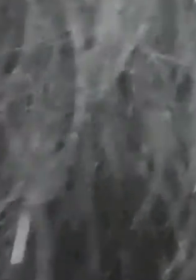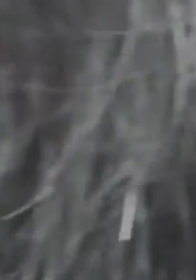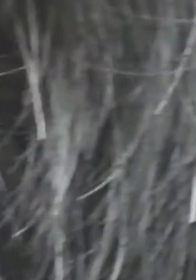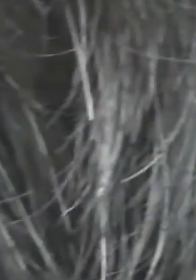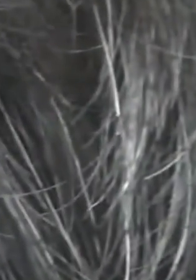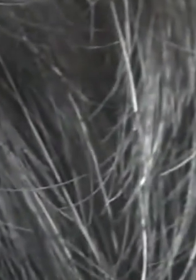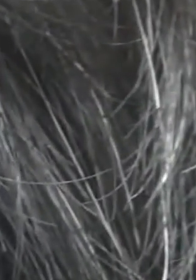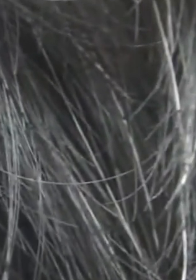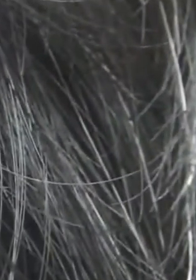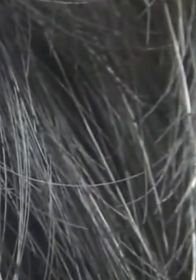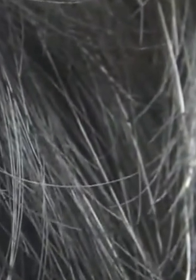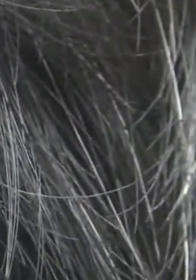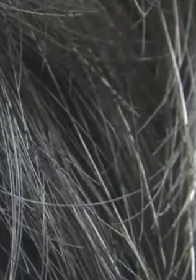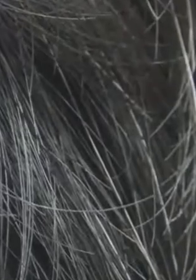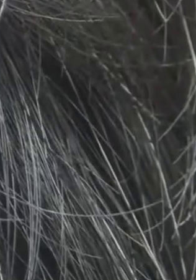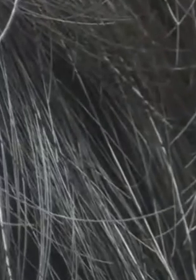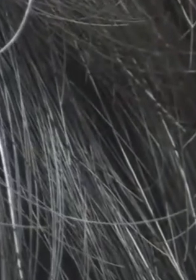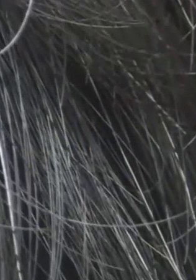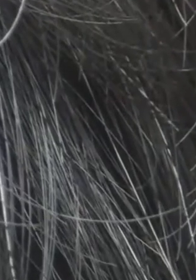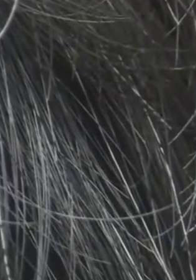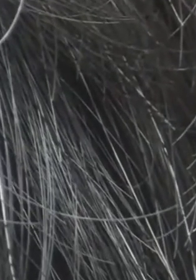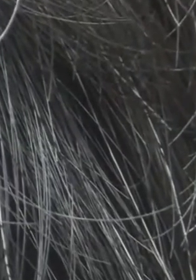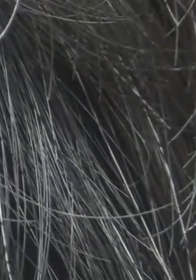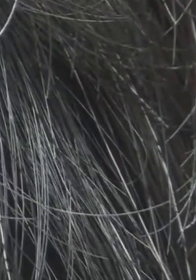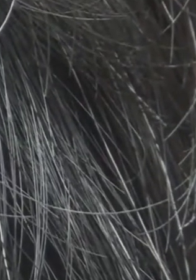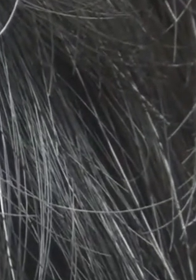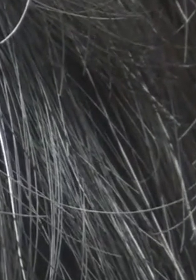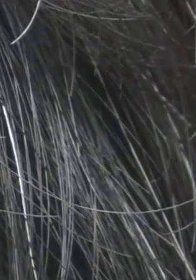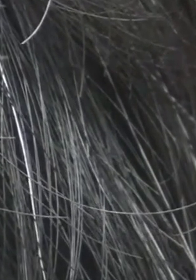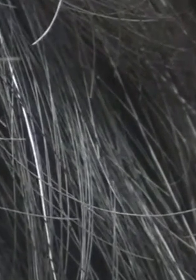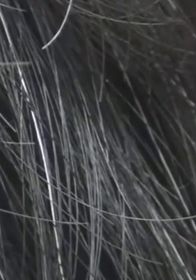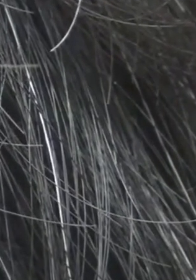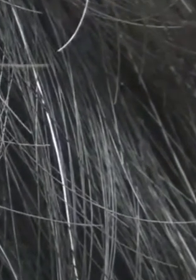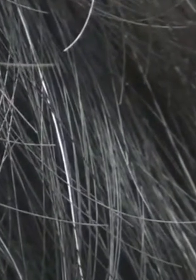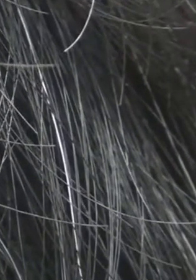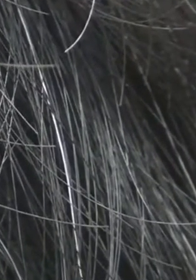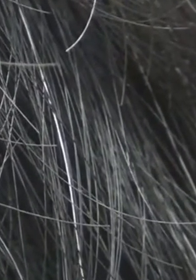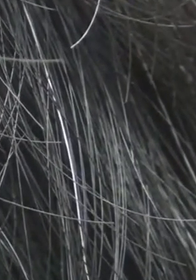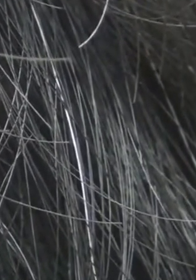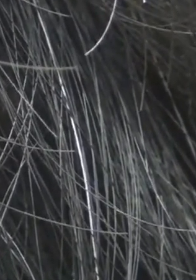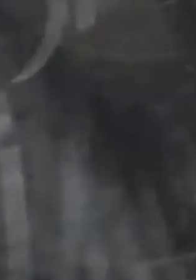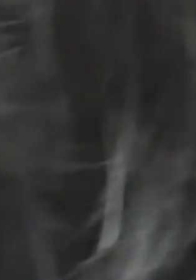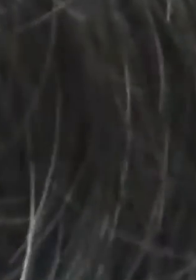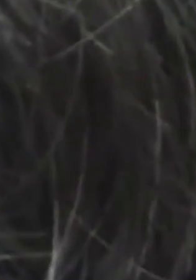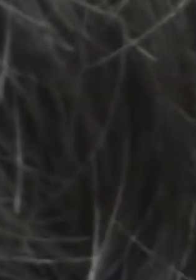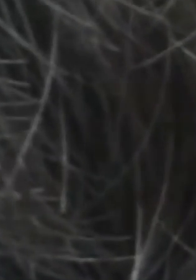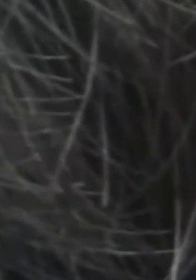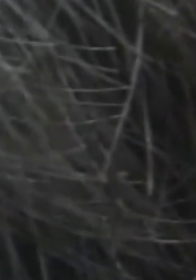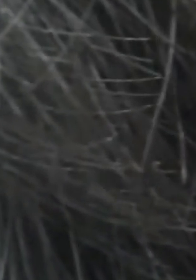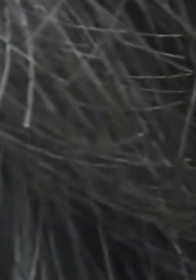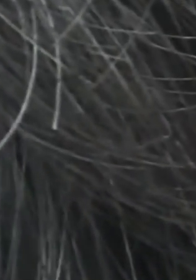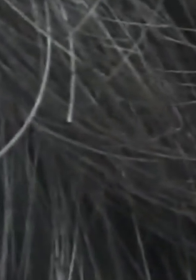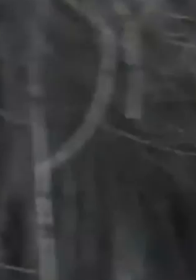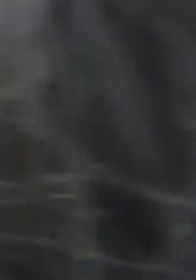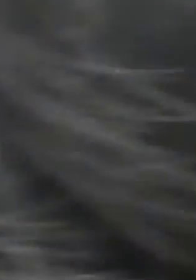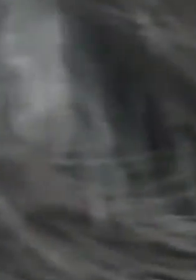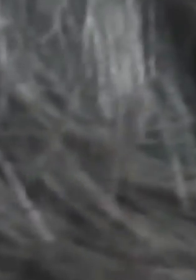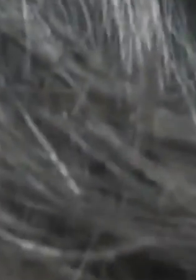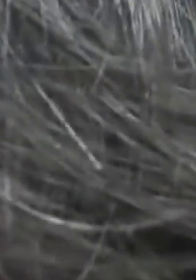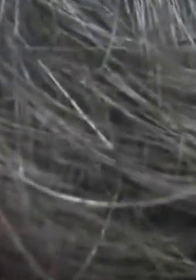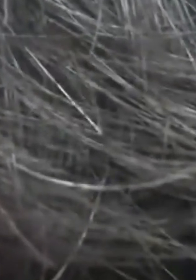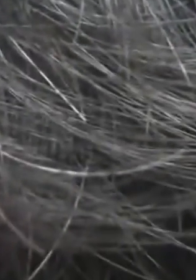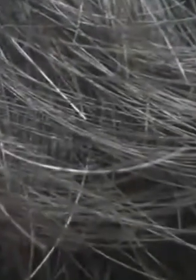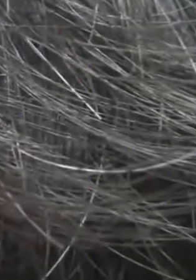대상에 광주 철거 건물 붕괴 참사도 빠졌고 입법 발의안에 있었던 판교 붕괴 사고와